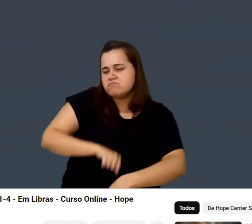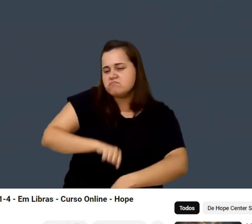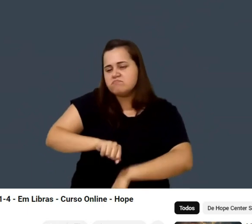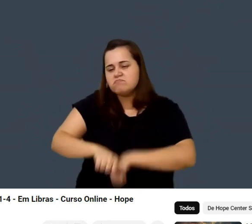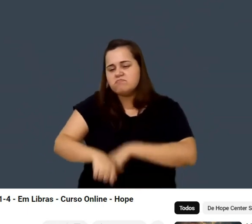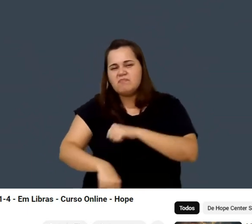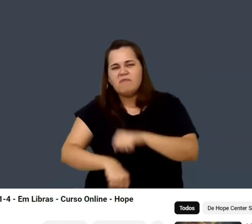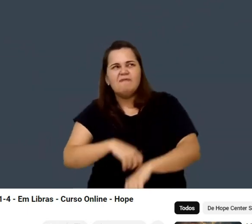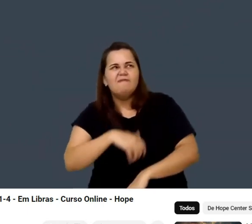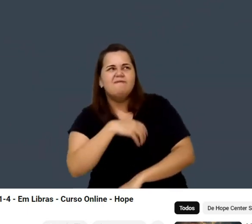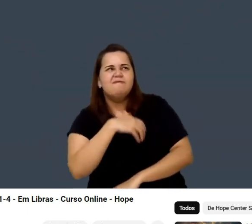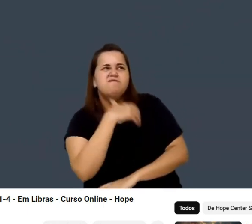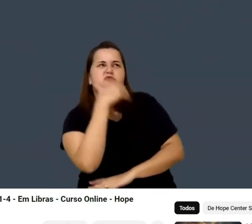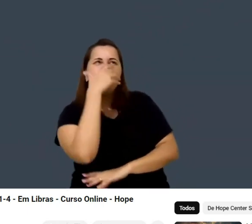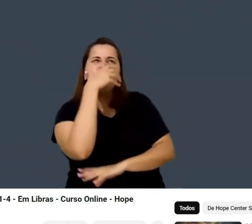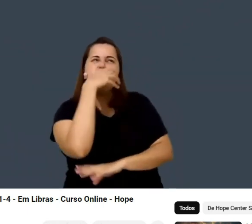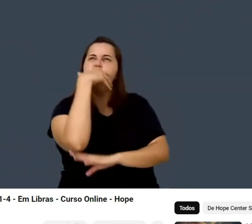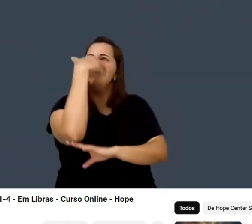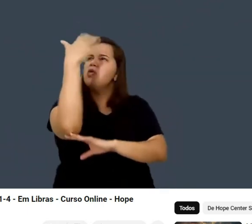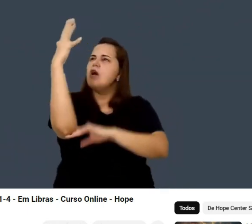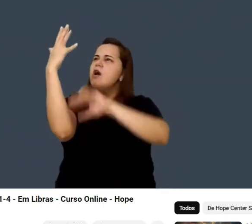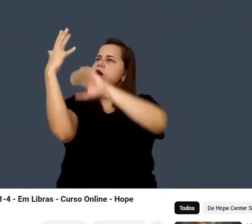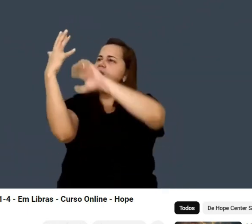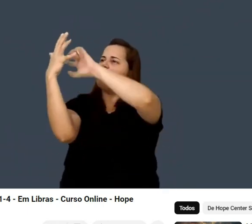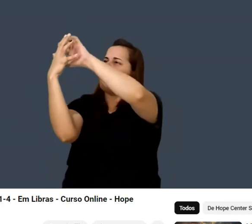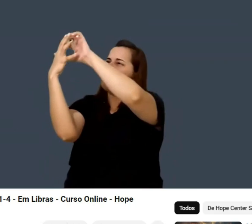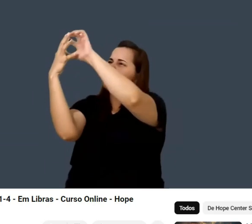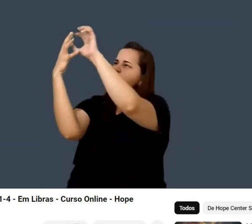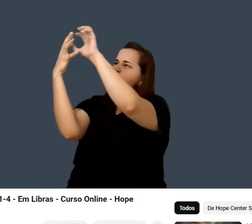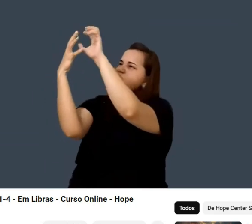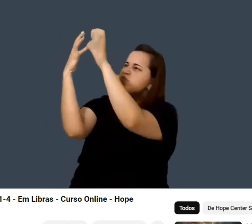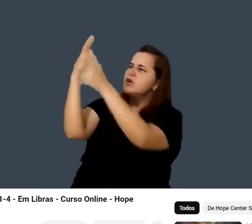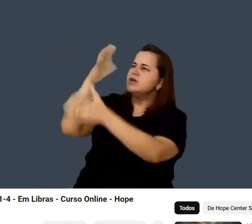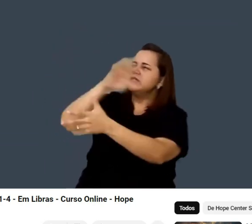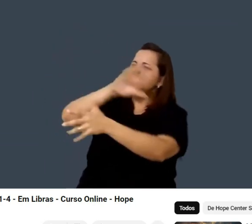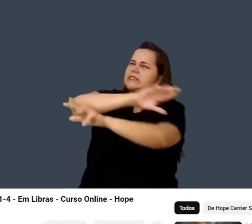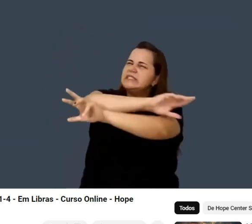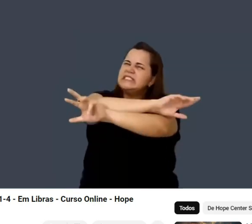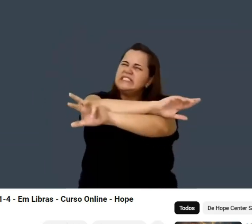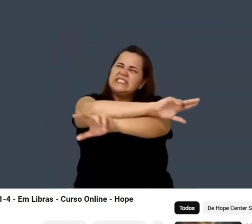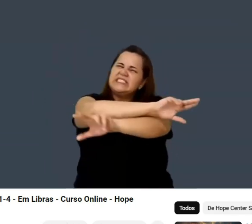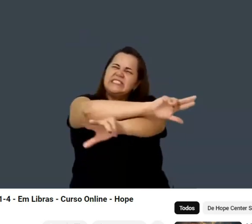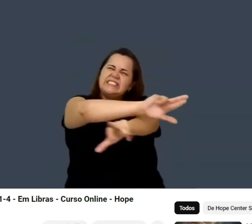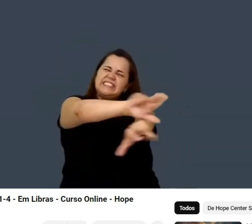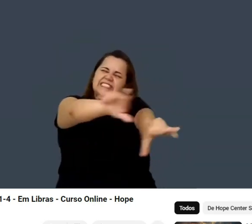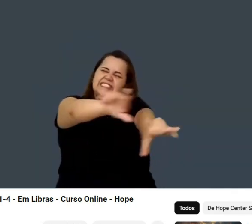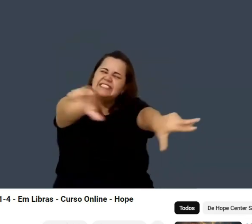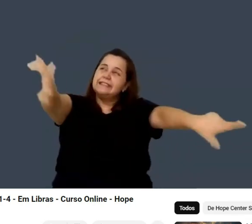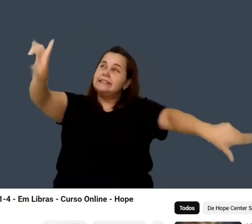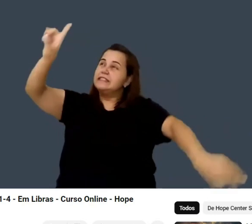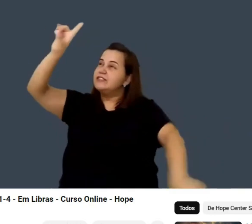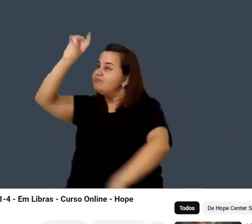diversas espécies, grandes, poderosos, muitos frutos,